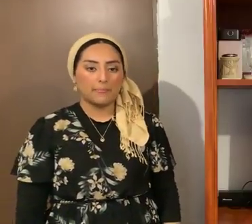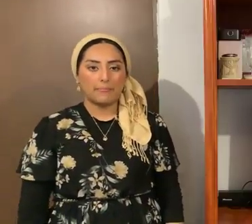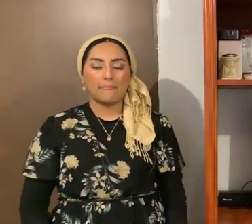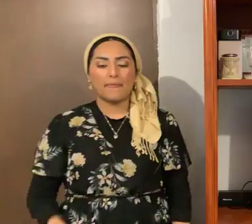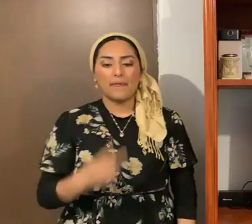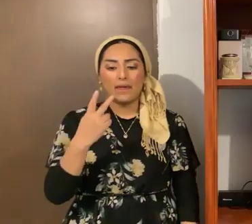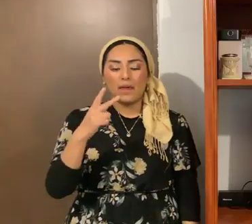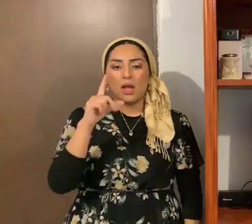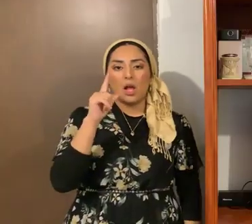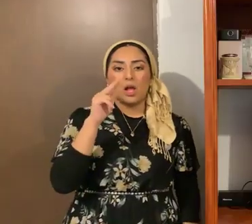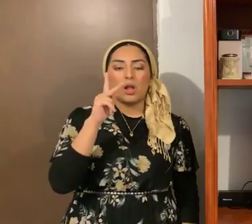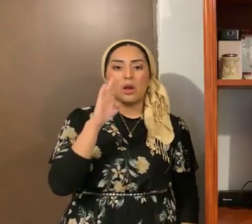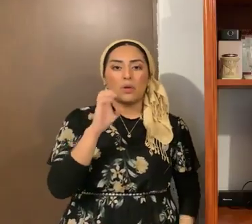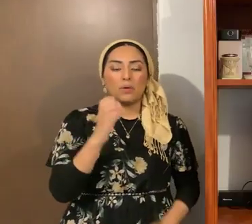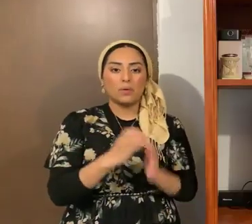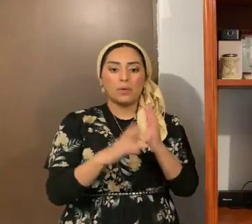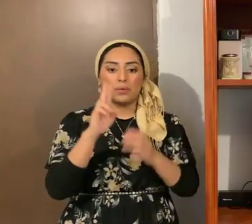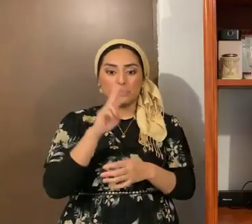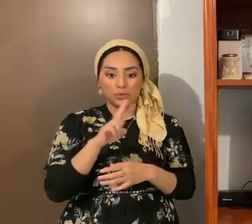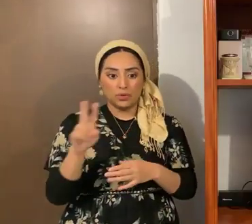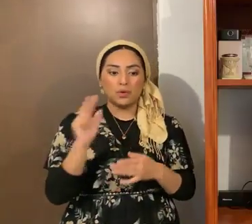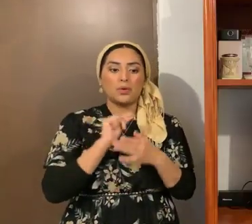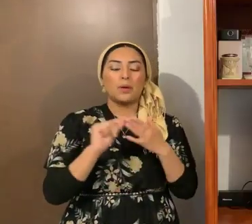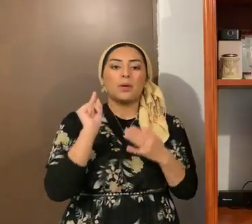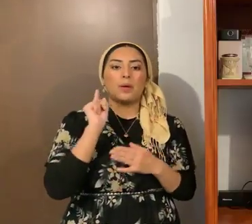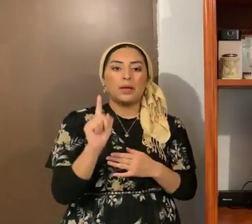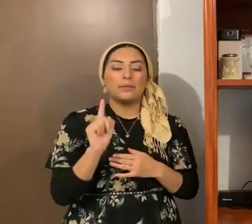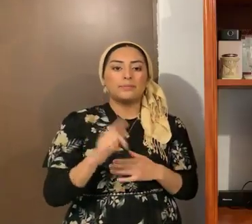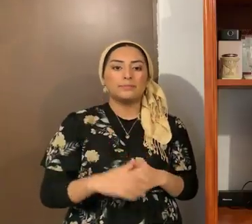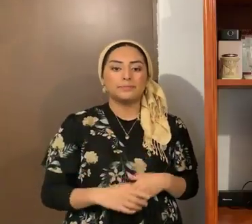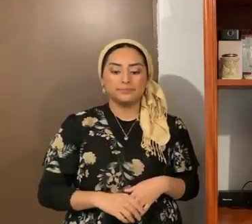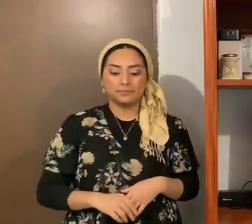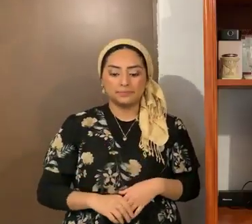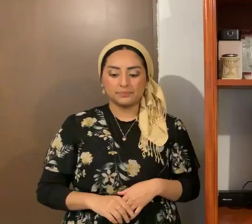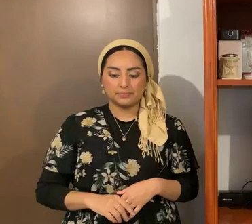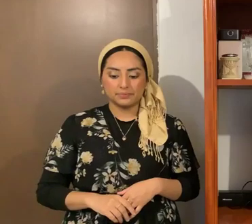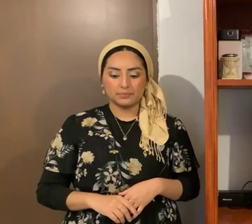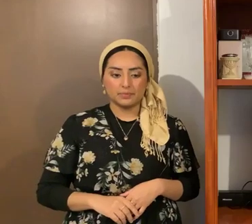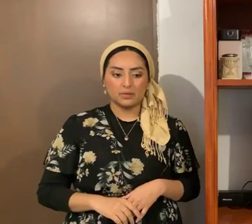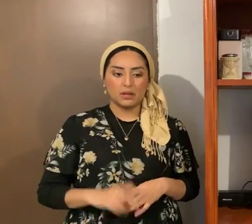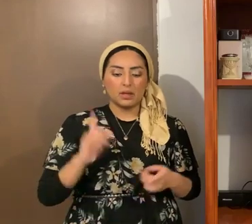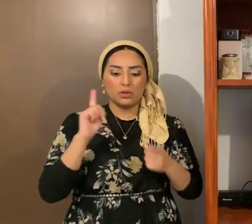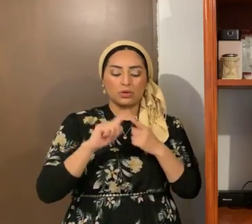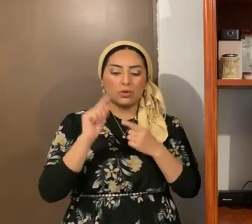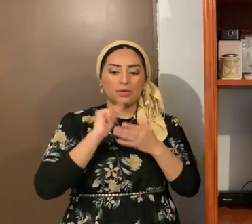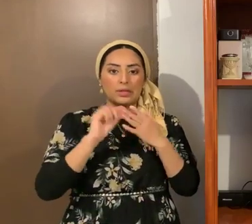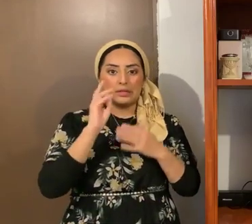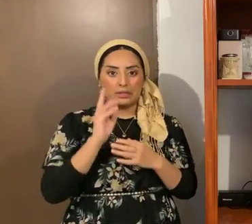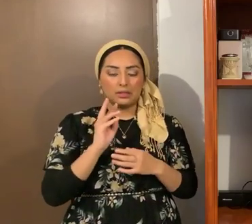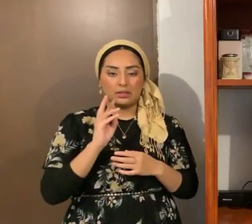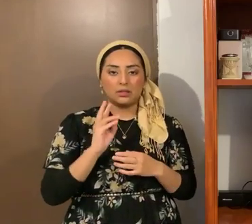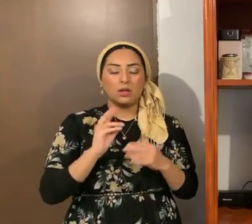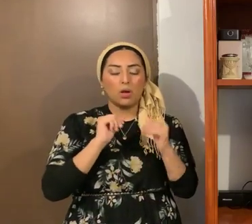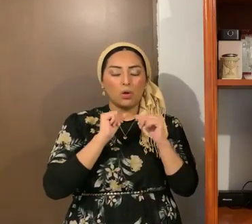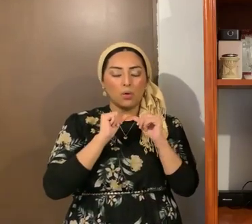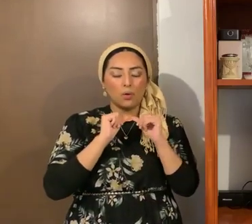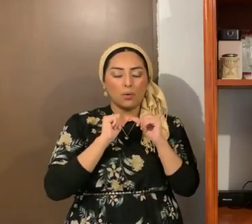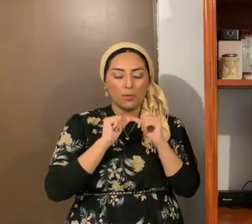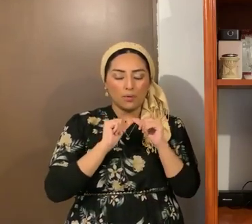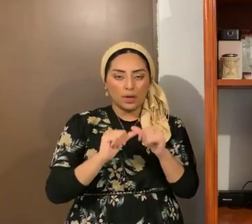vamos a Lucas 22, en el verso 1 al verso 6. Y es que